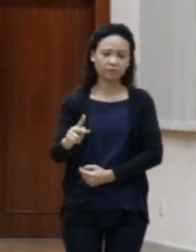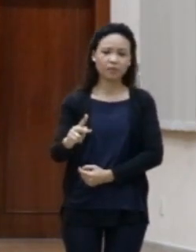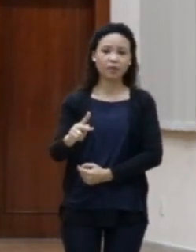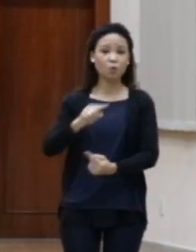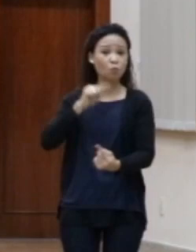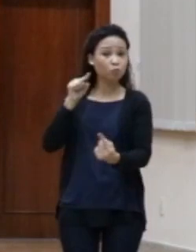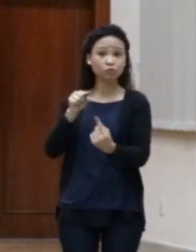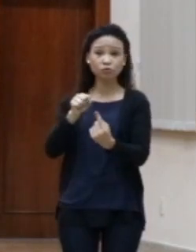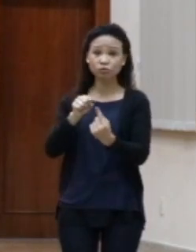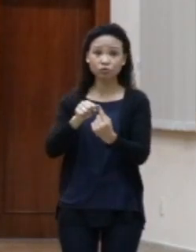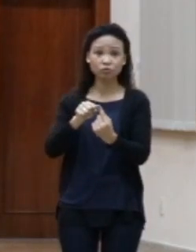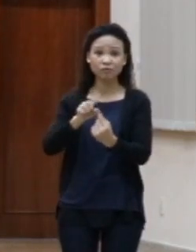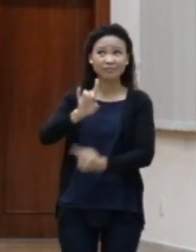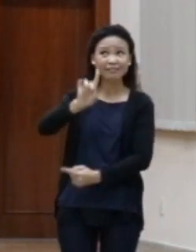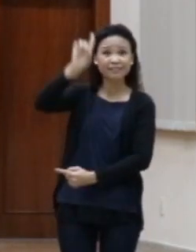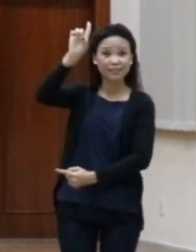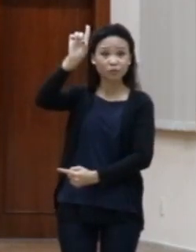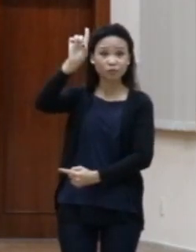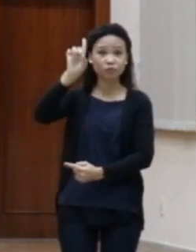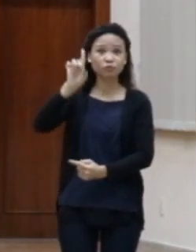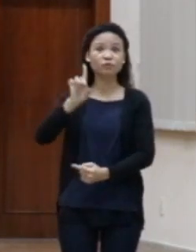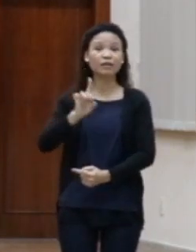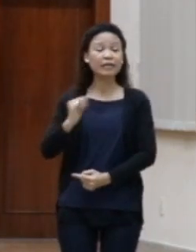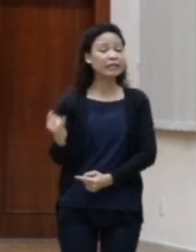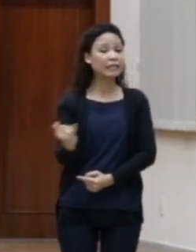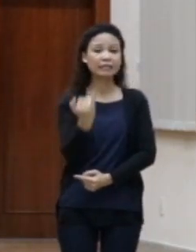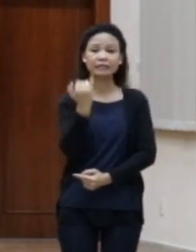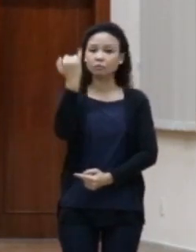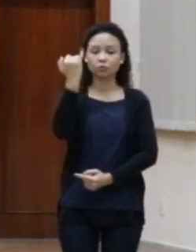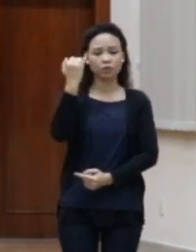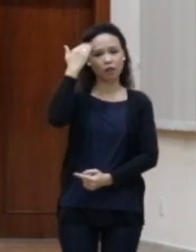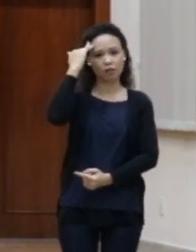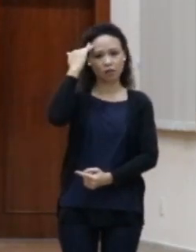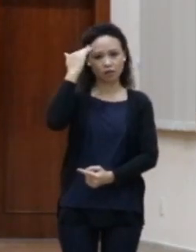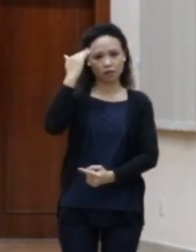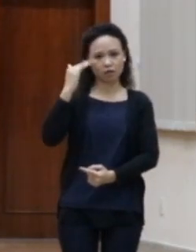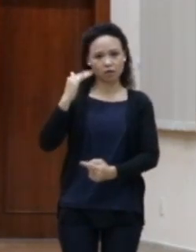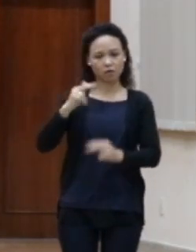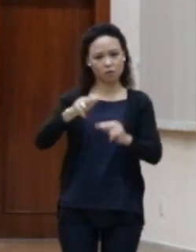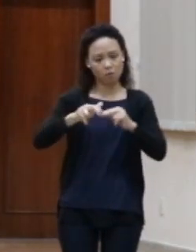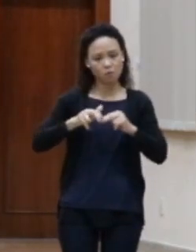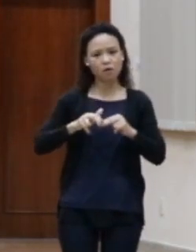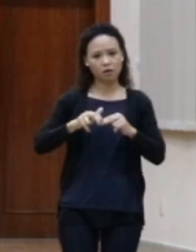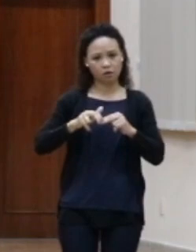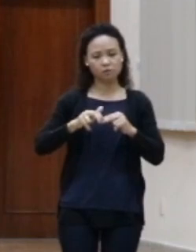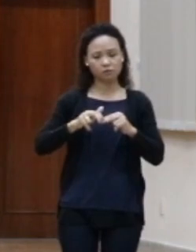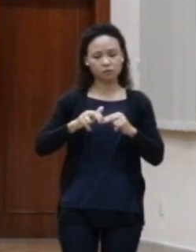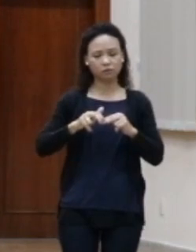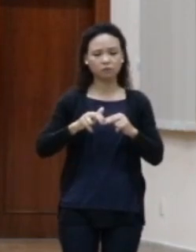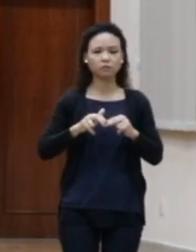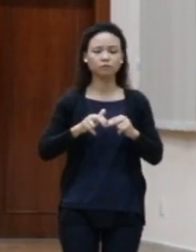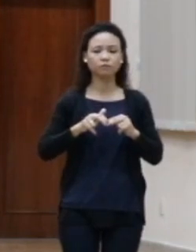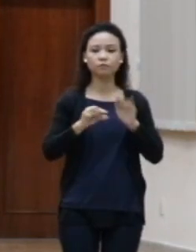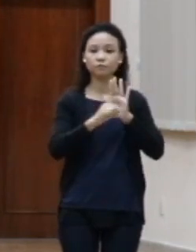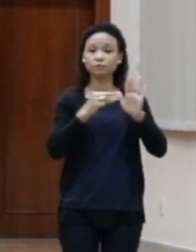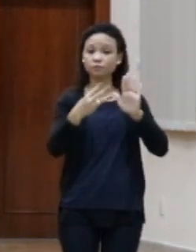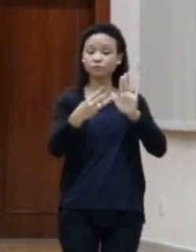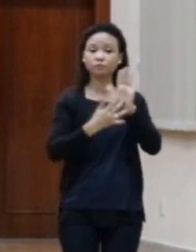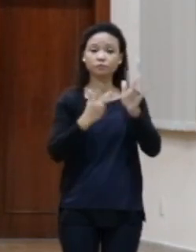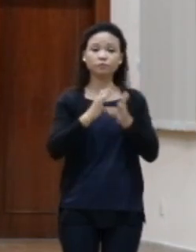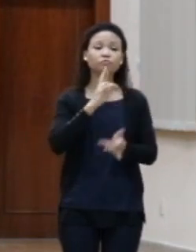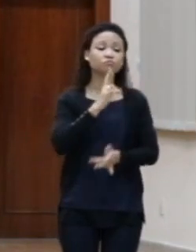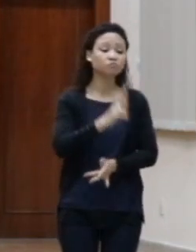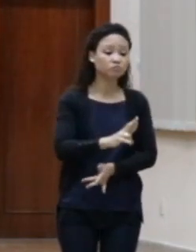que é decisivo entender para tamanho sofrimento. O verso 3 diz: Jesus respondeu: